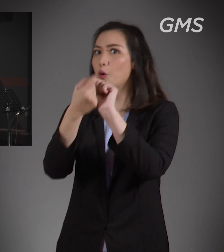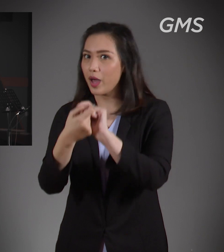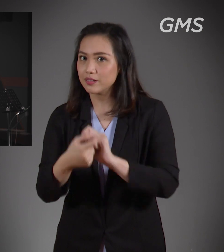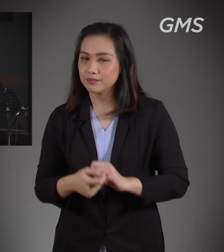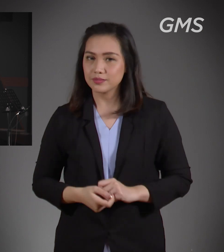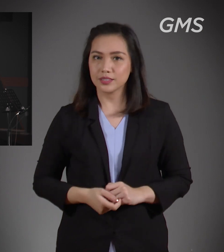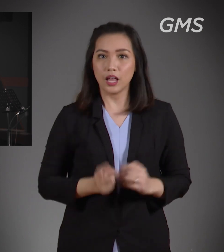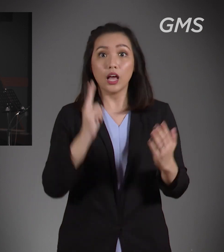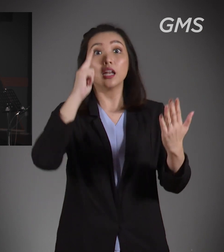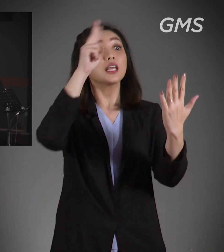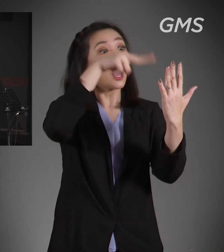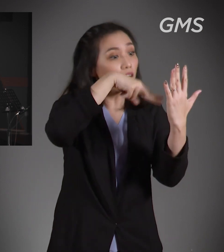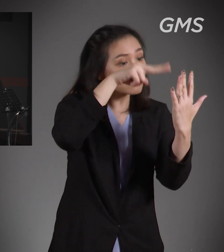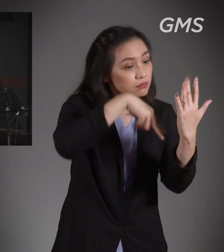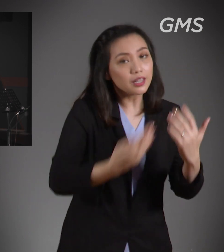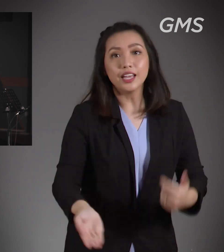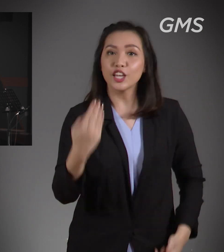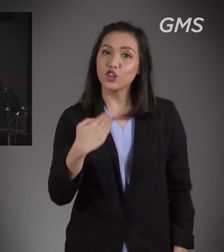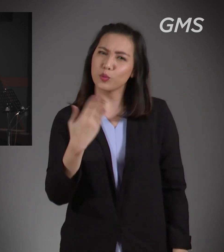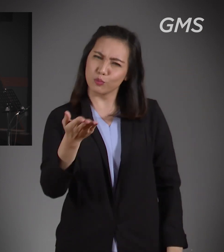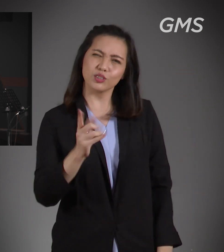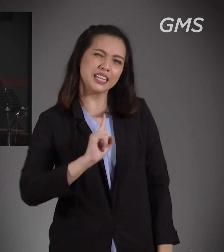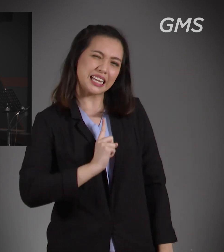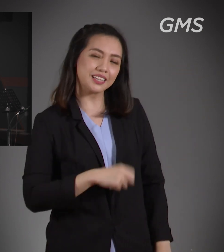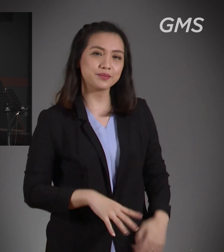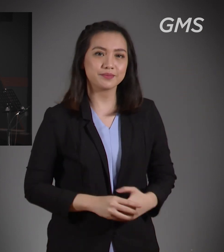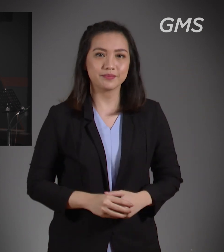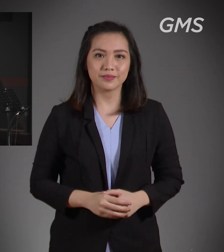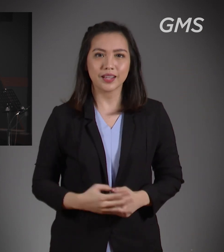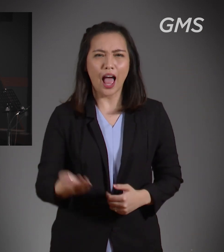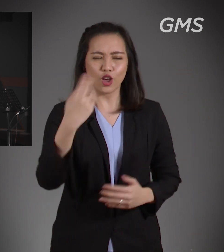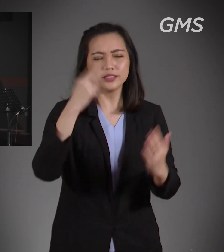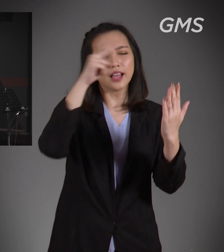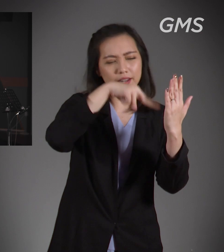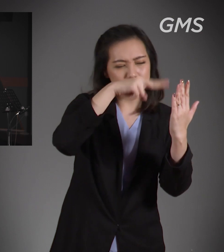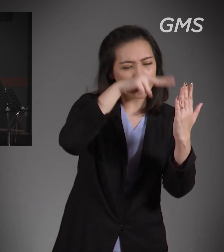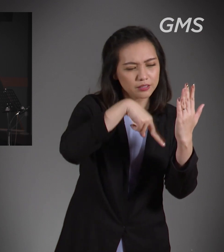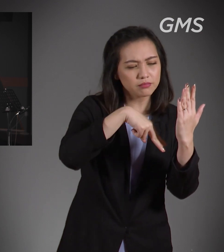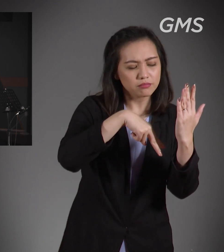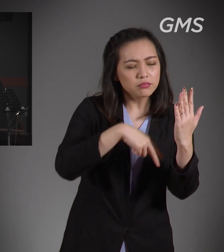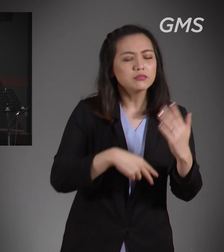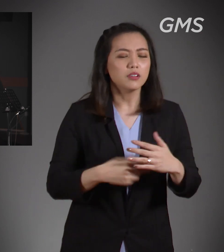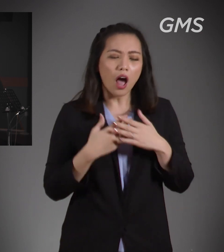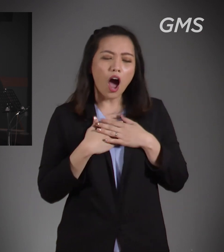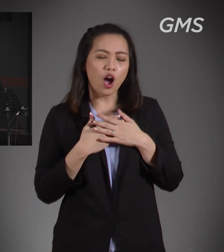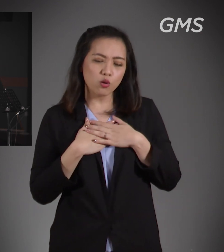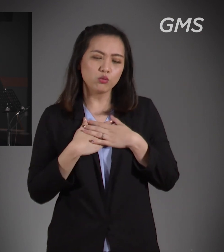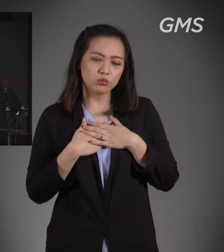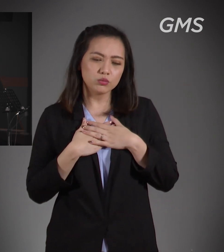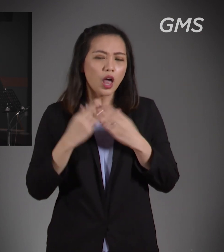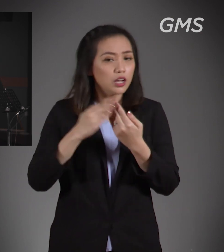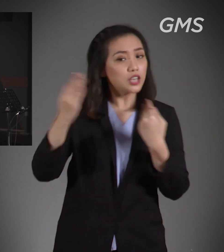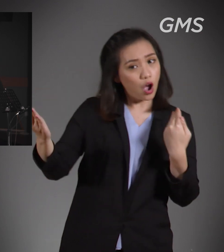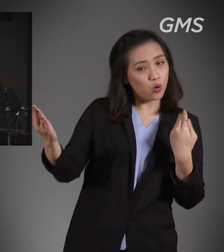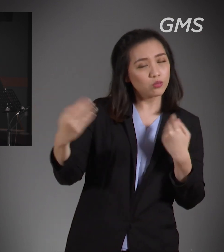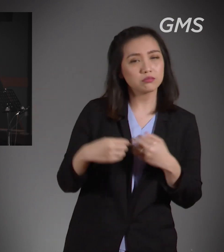dieval, Anda yang perlu evaluasi. Mari kita search atau mari kita uji diri dan berkata, Tuhan ternyata aku jauh, I'm sorry, bring me back to